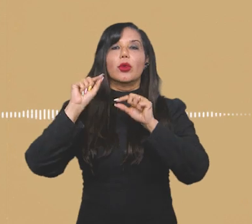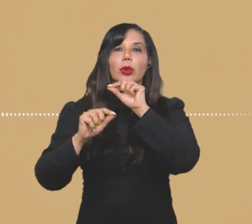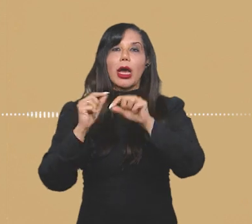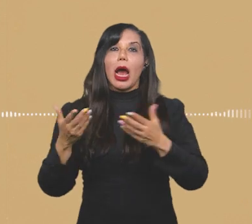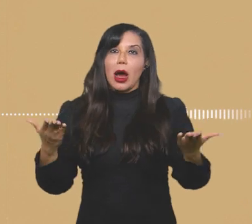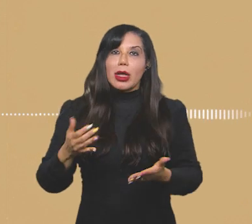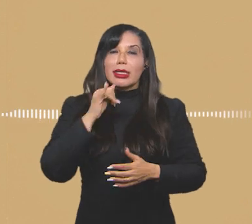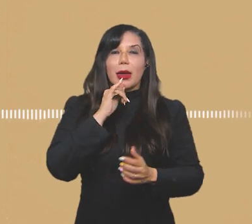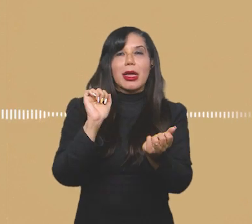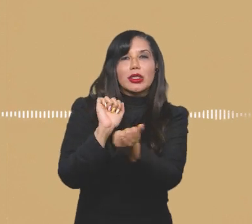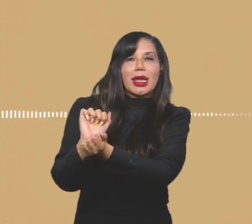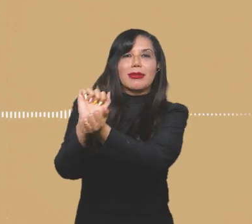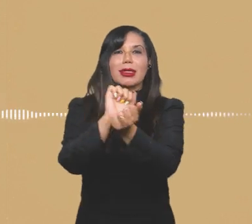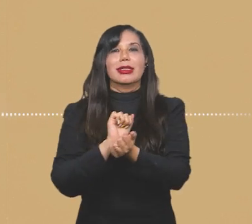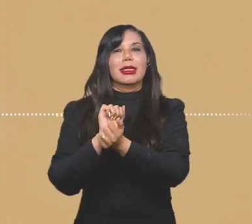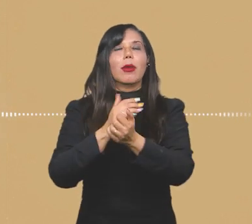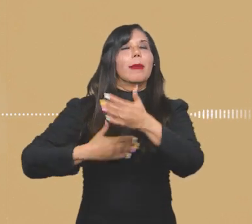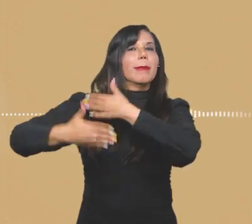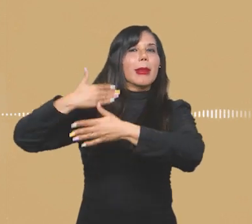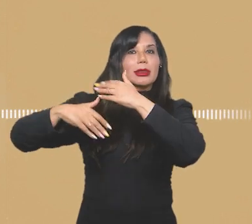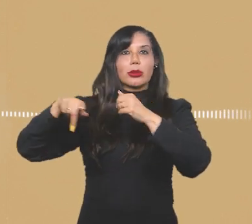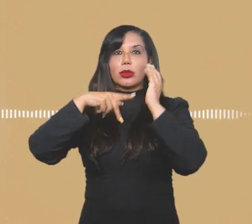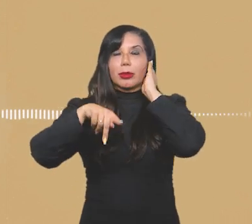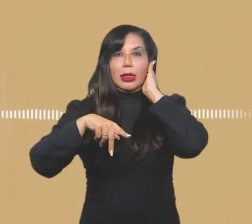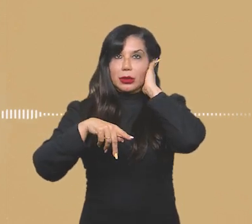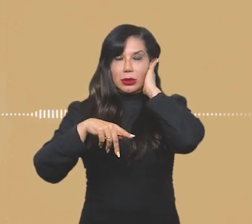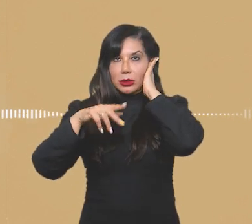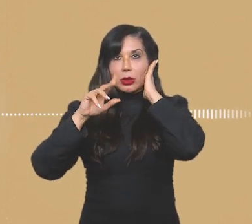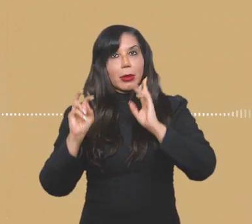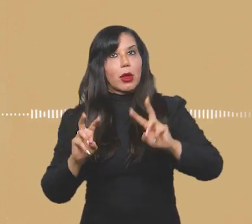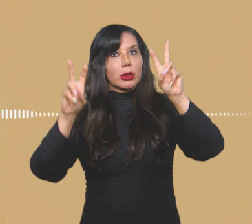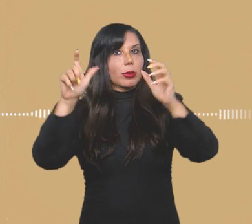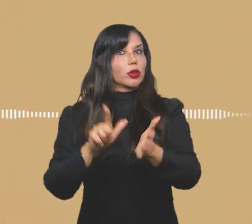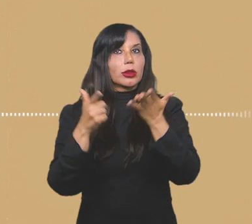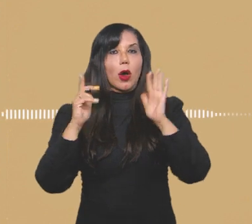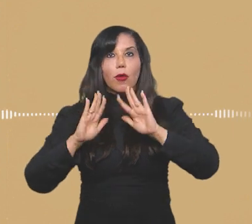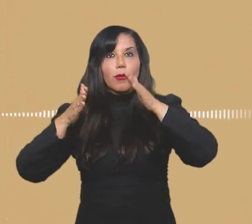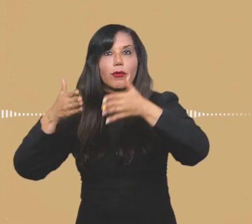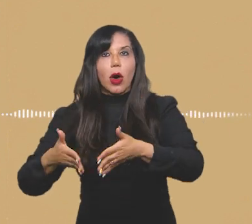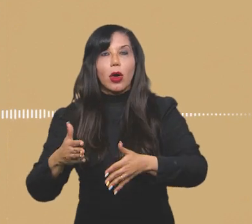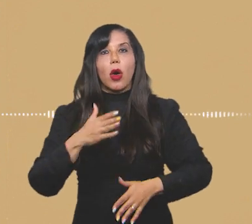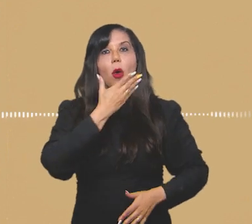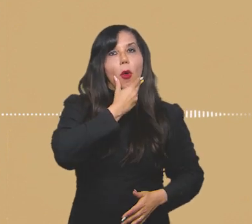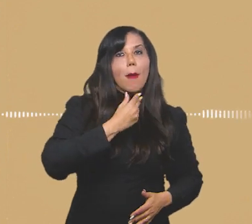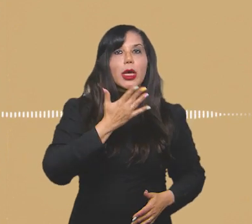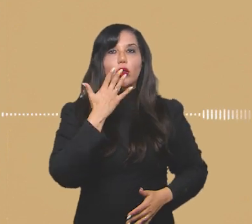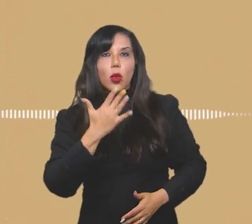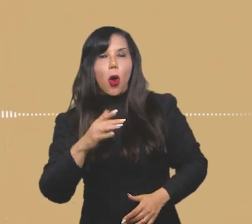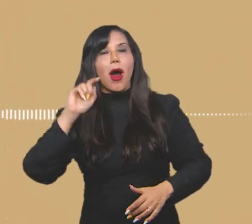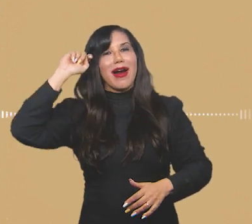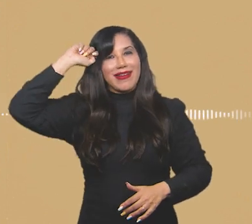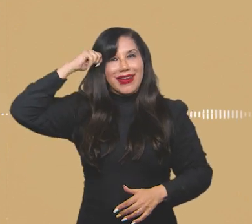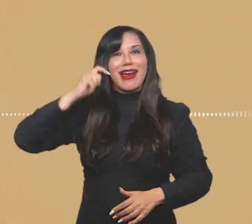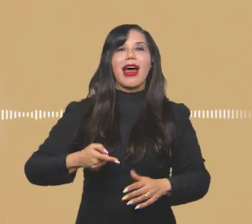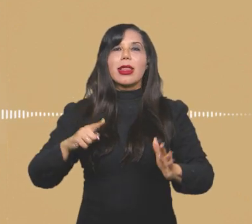De volta ao pioneiro, a escravidão ainda vigorava no país, mas não foi tema do jornal. O foco de O Homem de Cor era